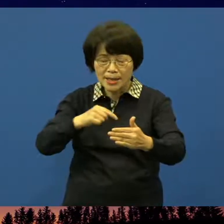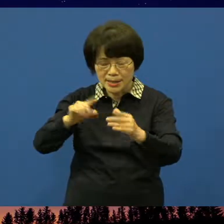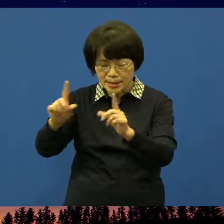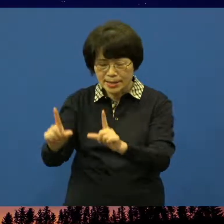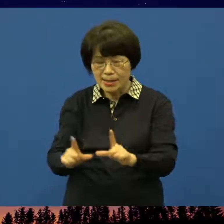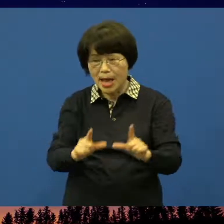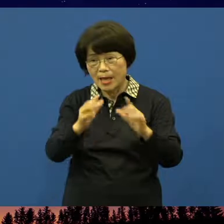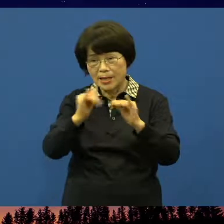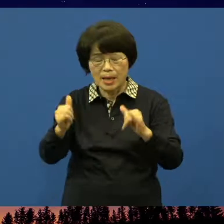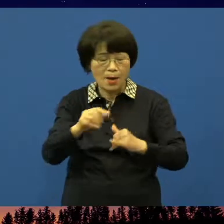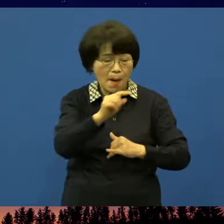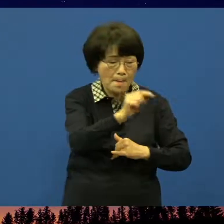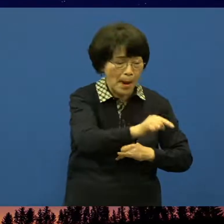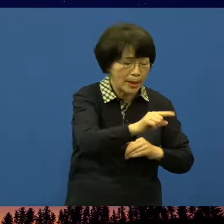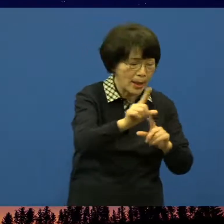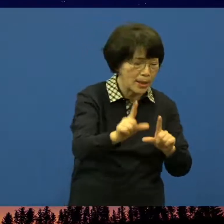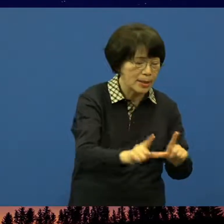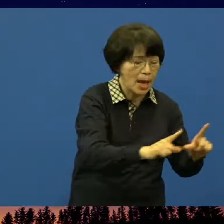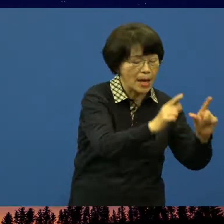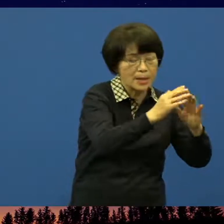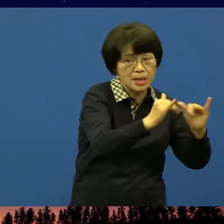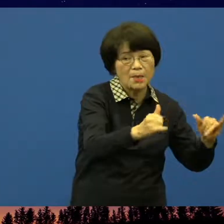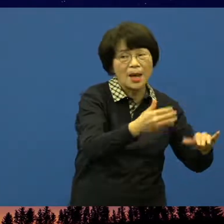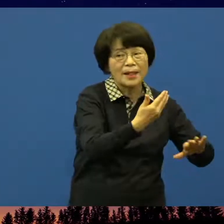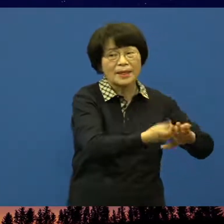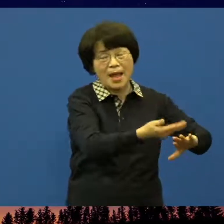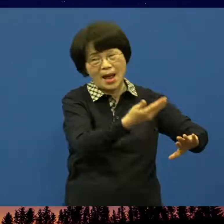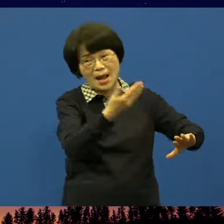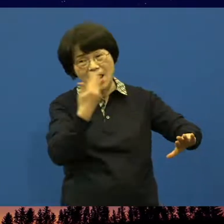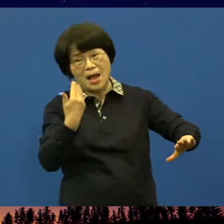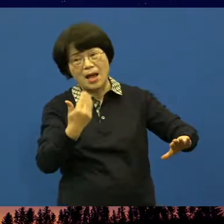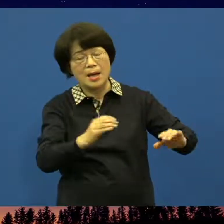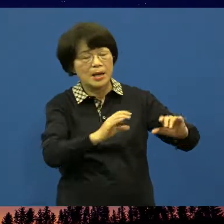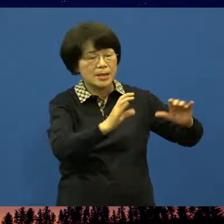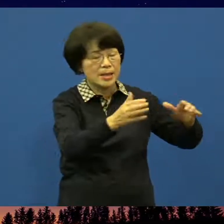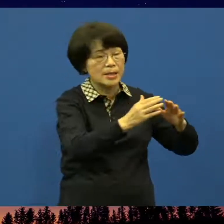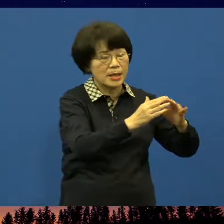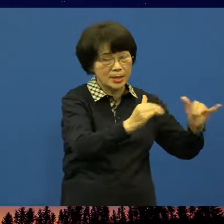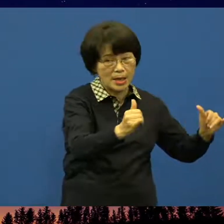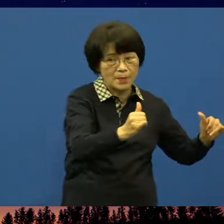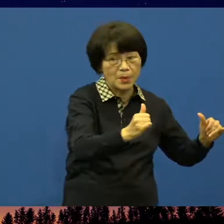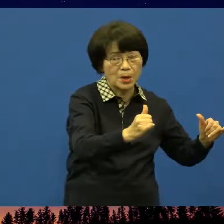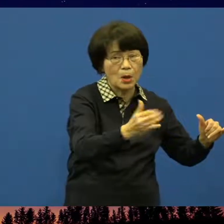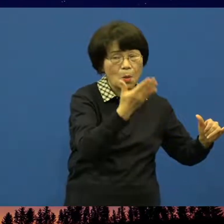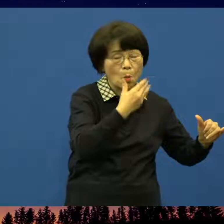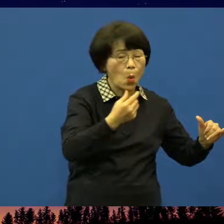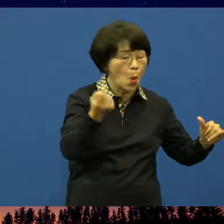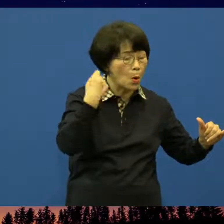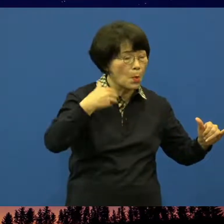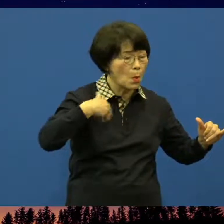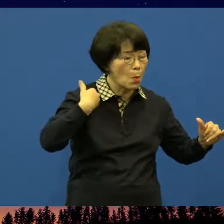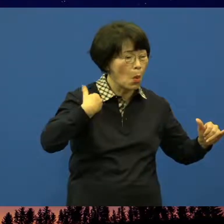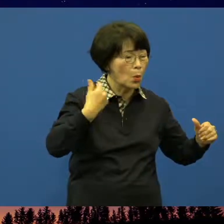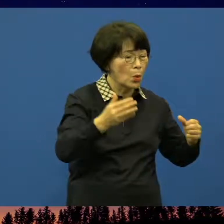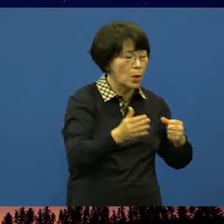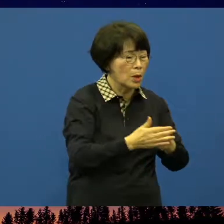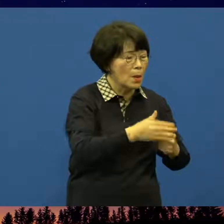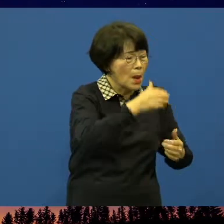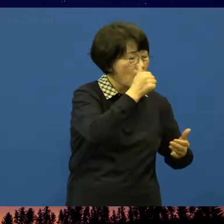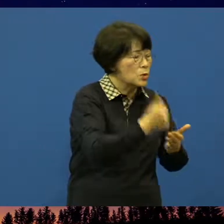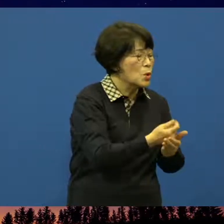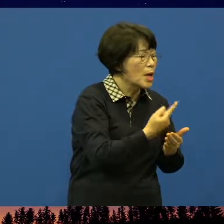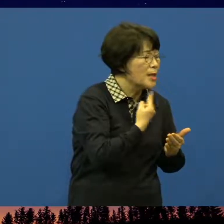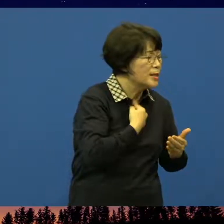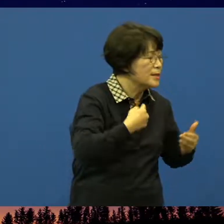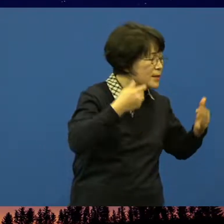삶은 전혀 다른 것입니다. 여러분, 세상에 사는 사람들, 복음을 알지 못하는 사람들은 뭐예요? 뭔가 죄 짓는 일에